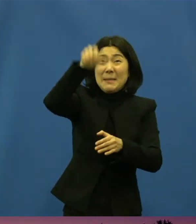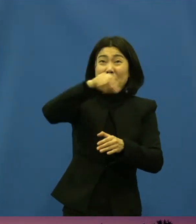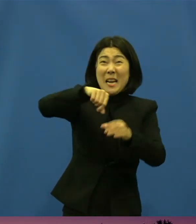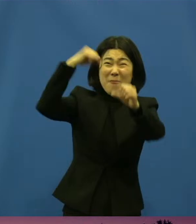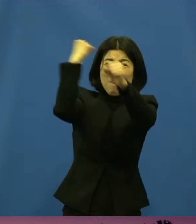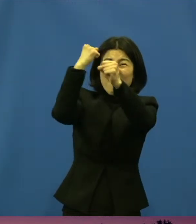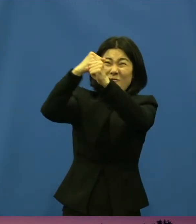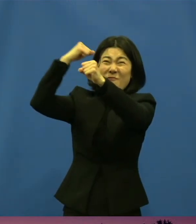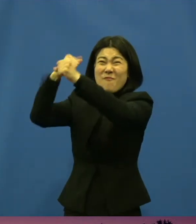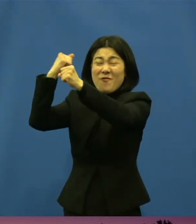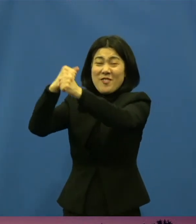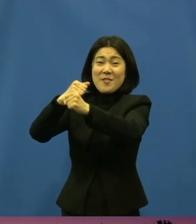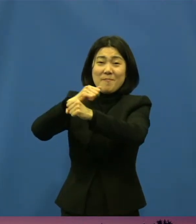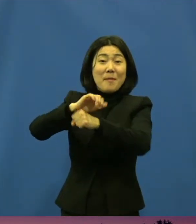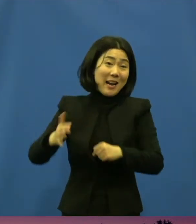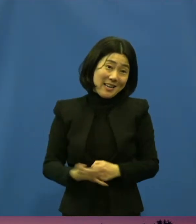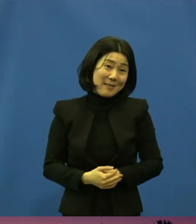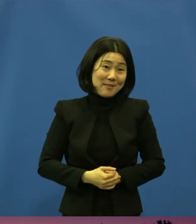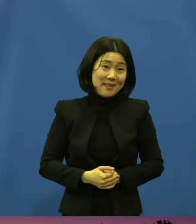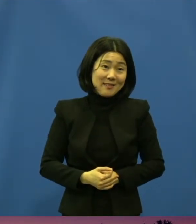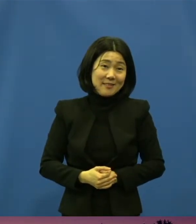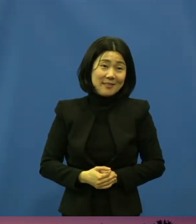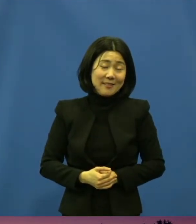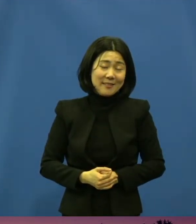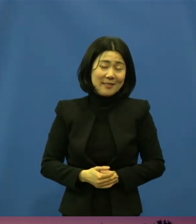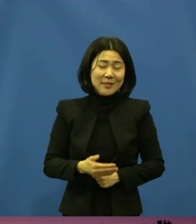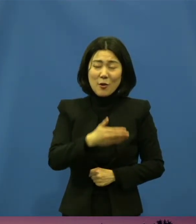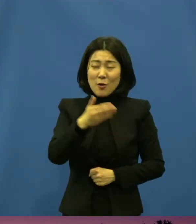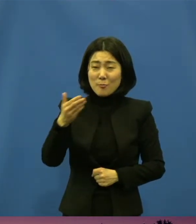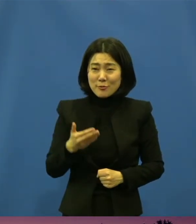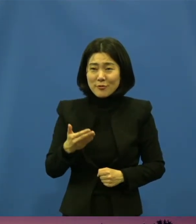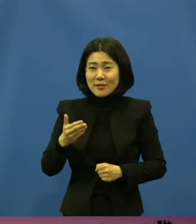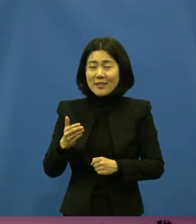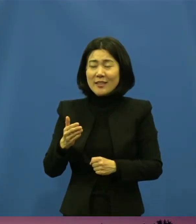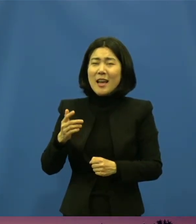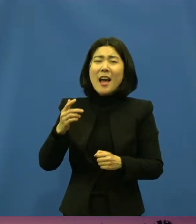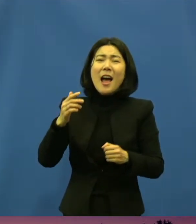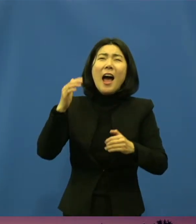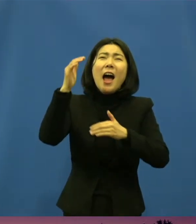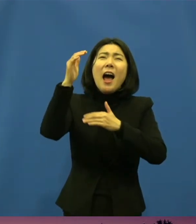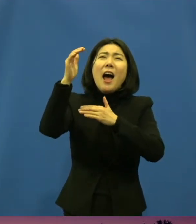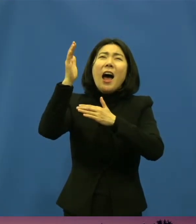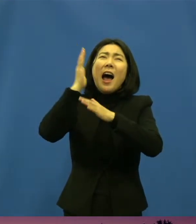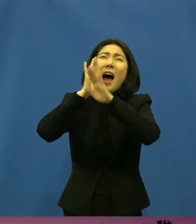말고 하늘의 영광에 눈뜬 자들이 되라는 거예요.